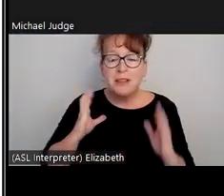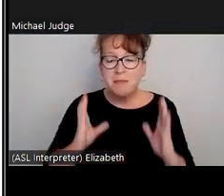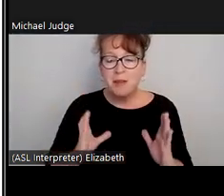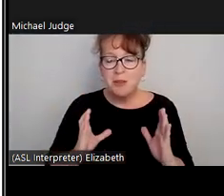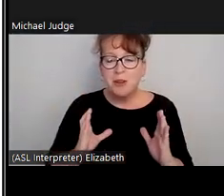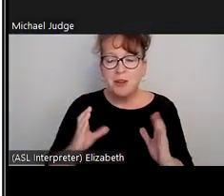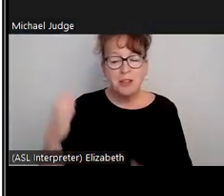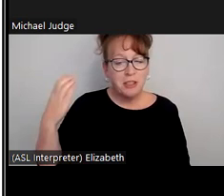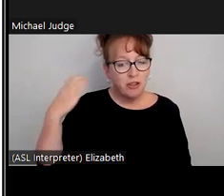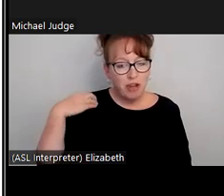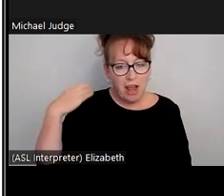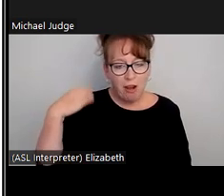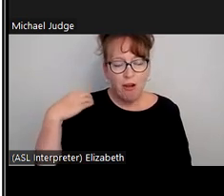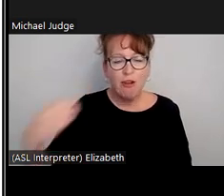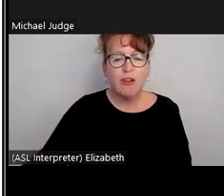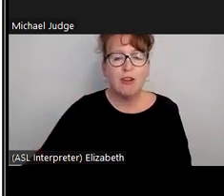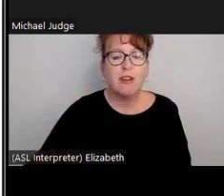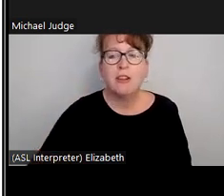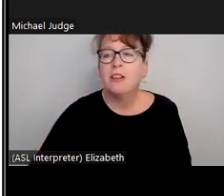quiero presentar